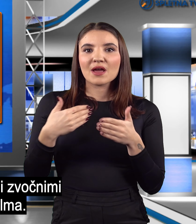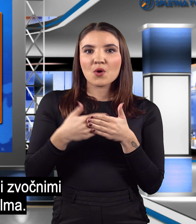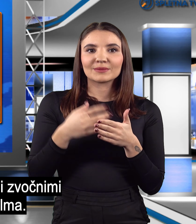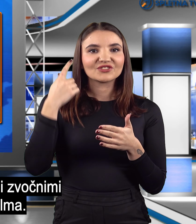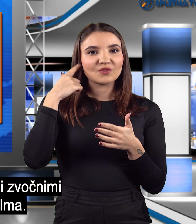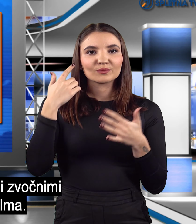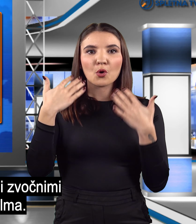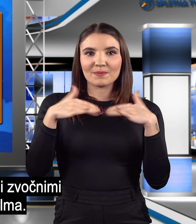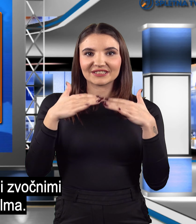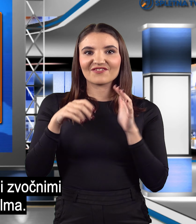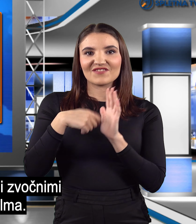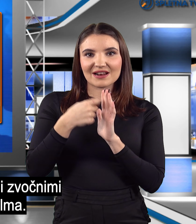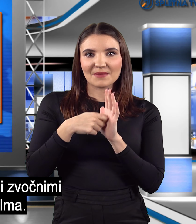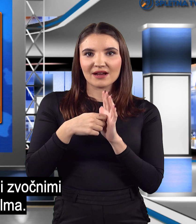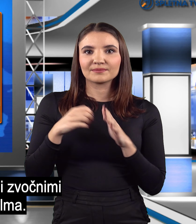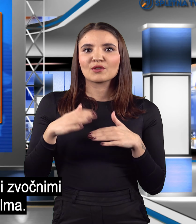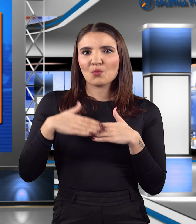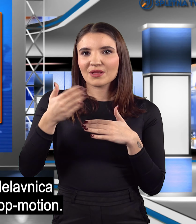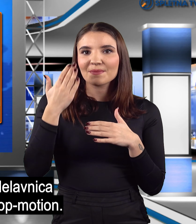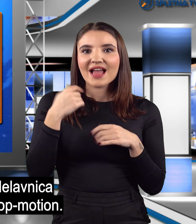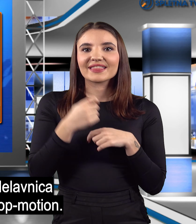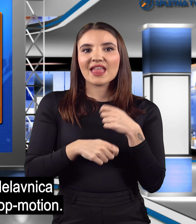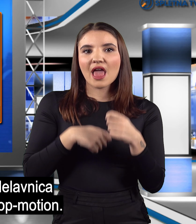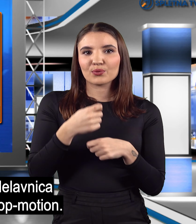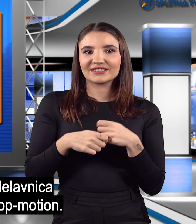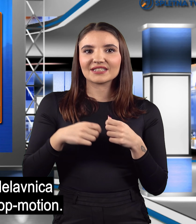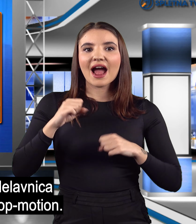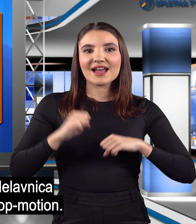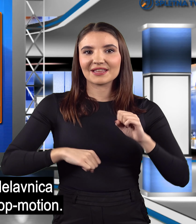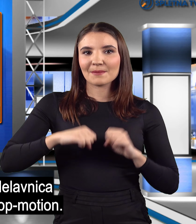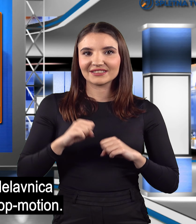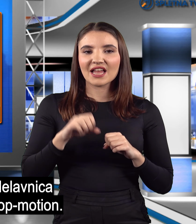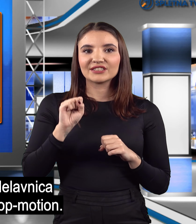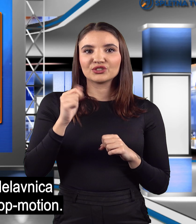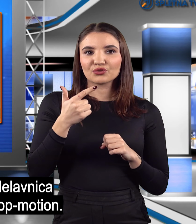prilagojenimi zvočnimi opisi filma. Sledila je delavnica animacije stop motion.